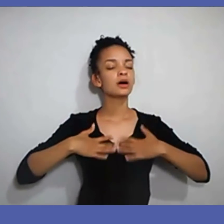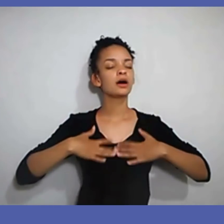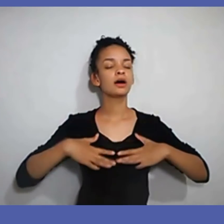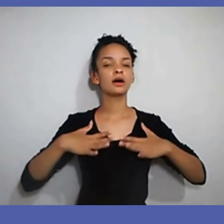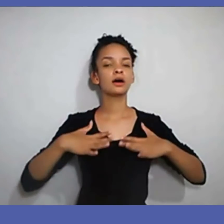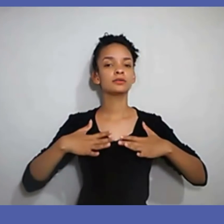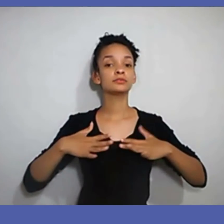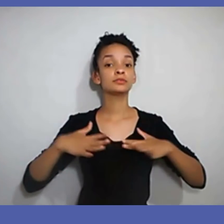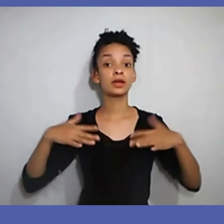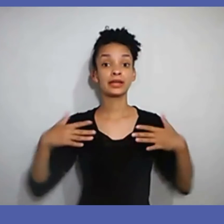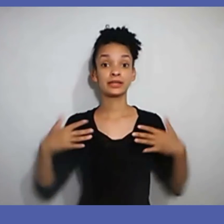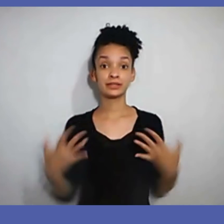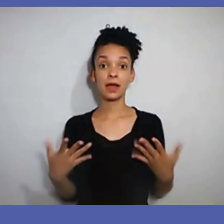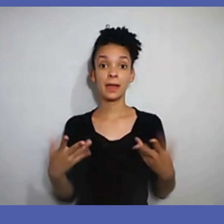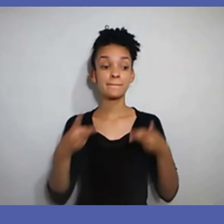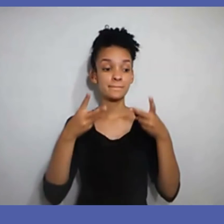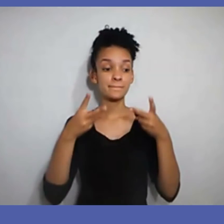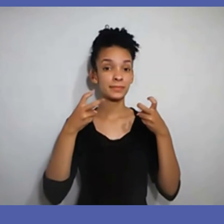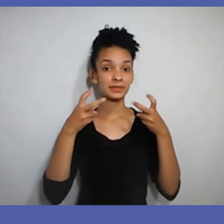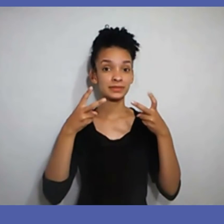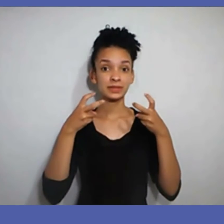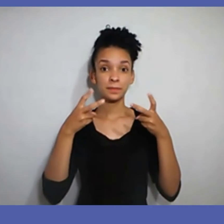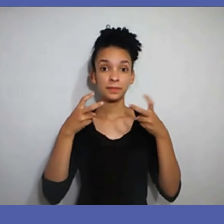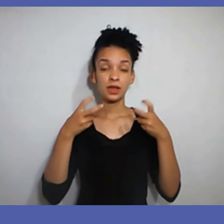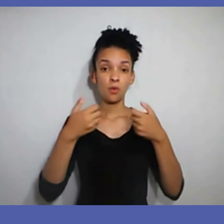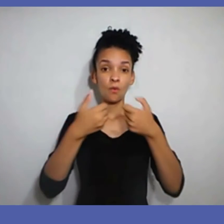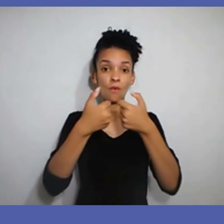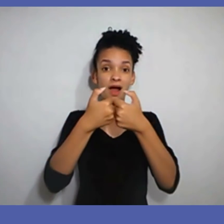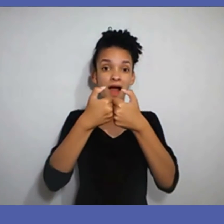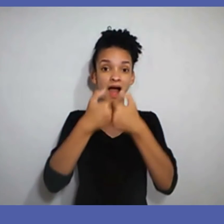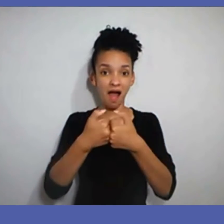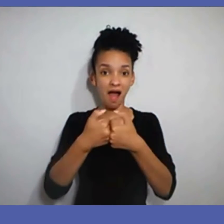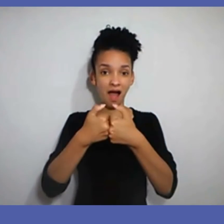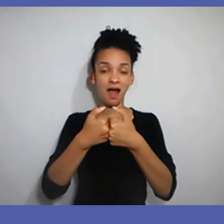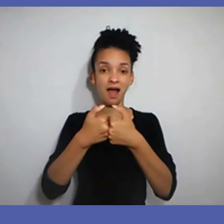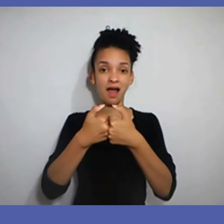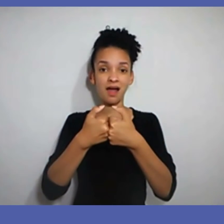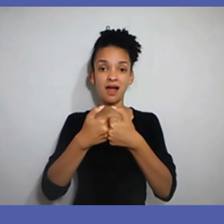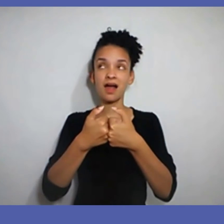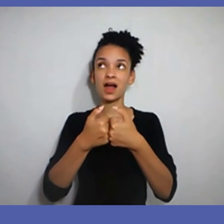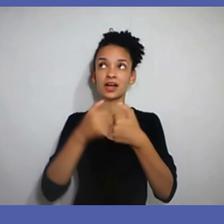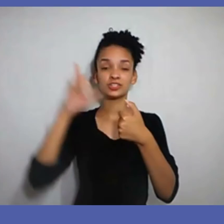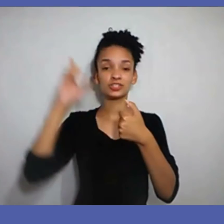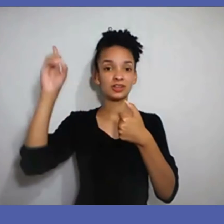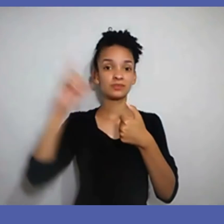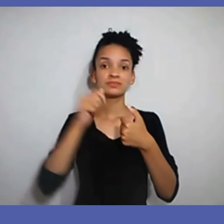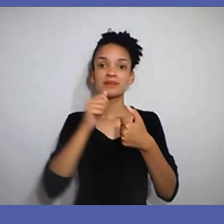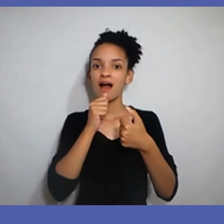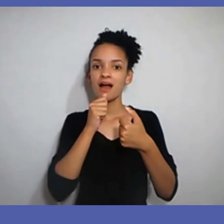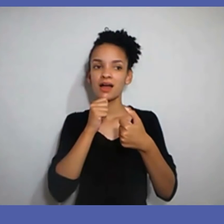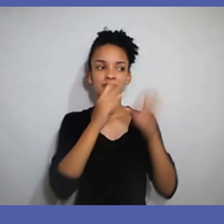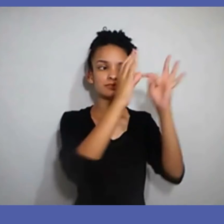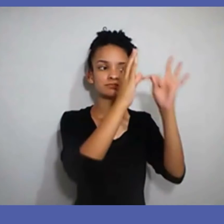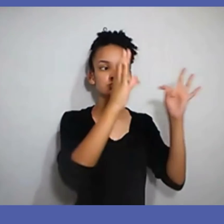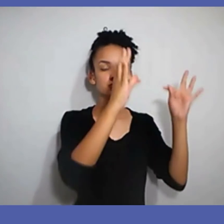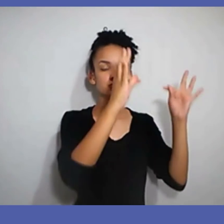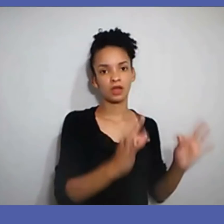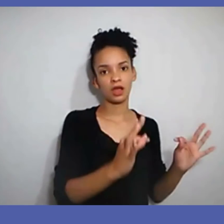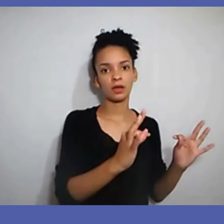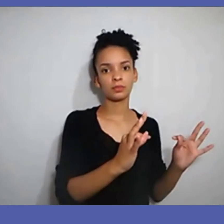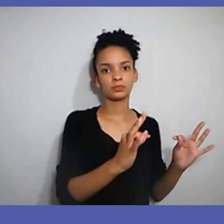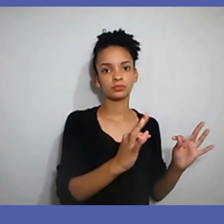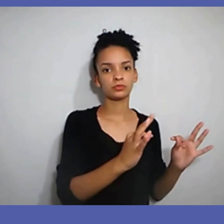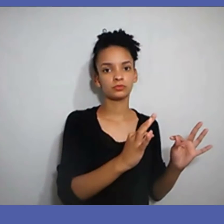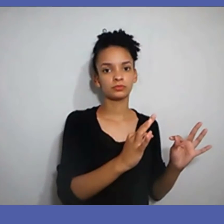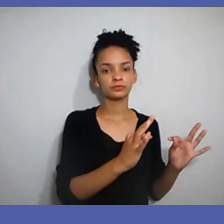que a arca de Deus ainda estava em um tabernáculo, em uma tenda. Ele então teve desejo de, antes